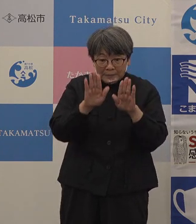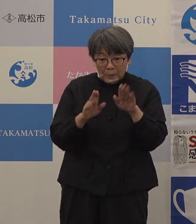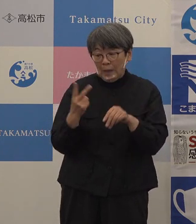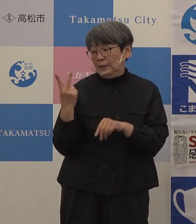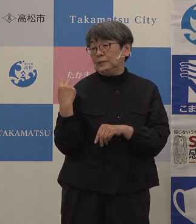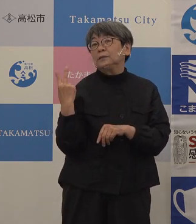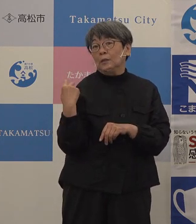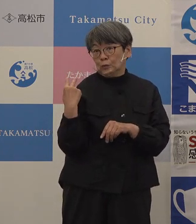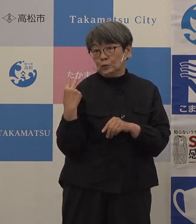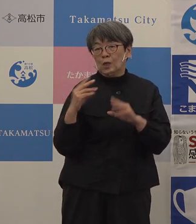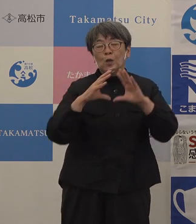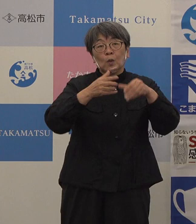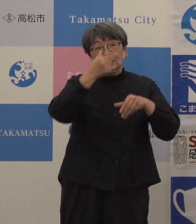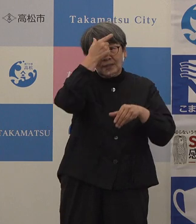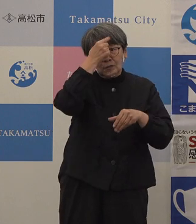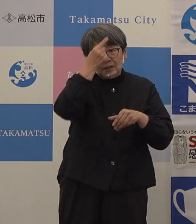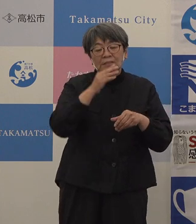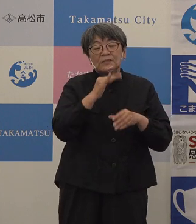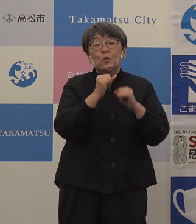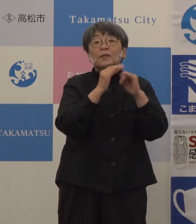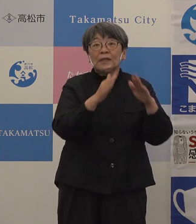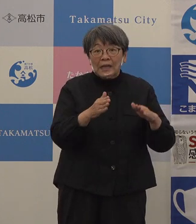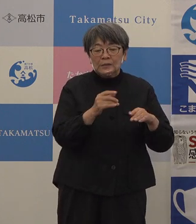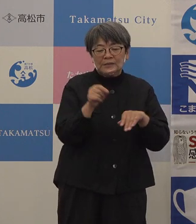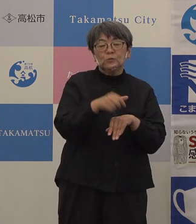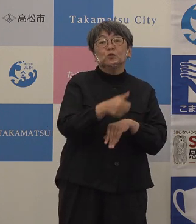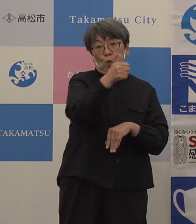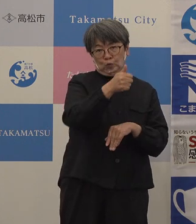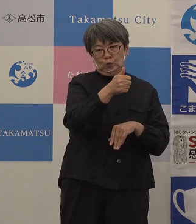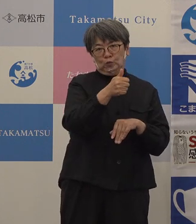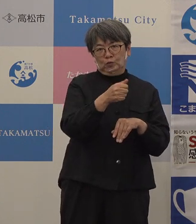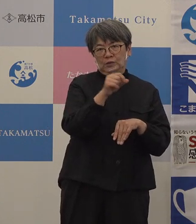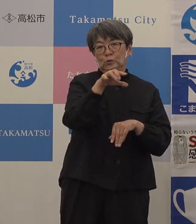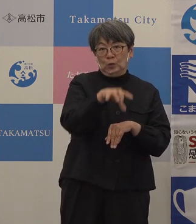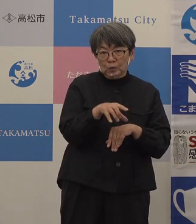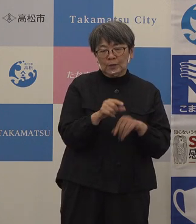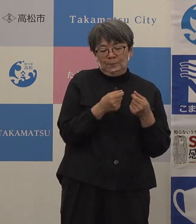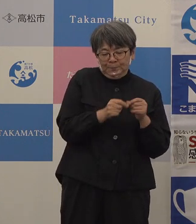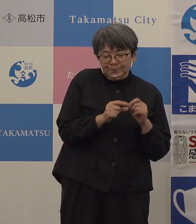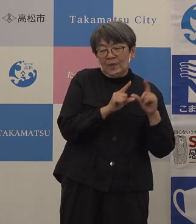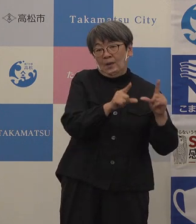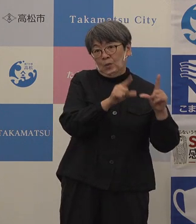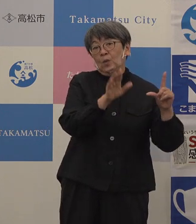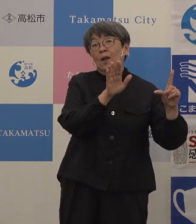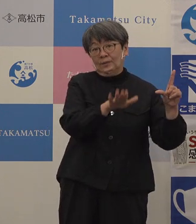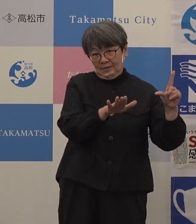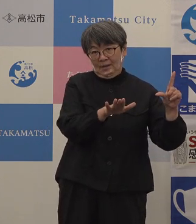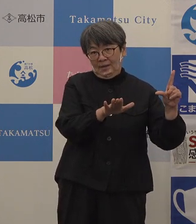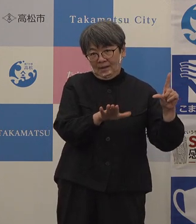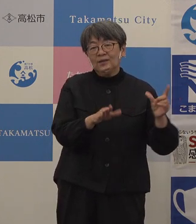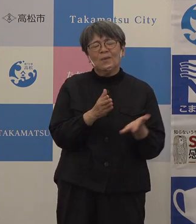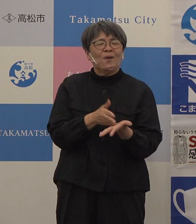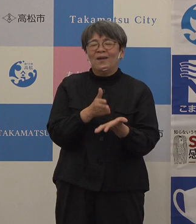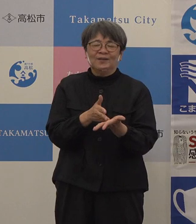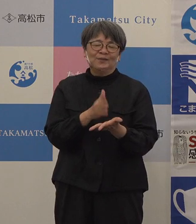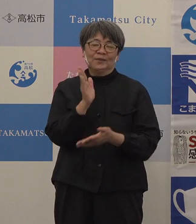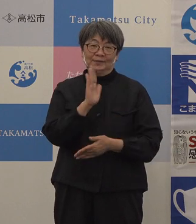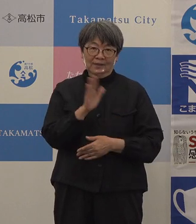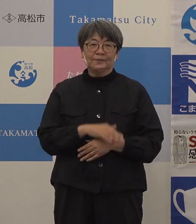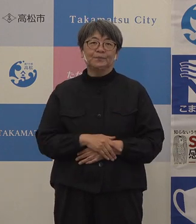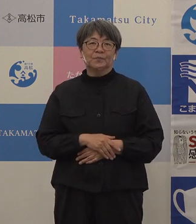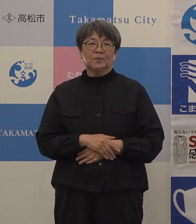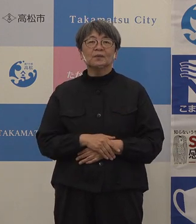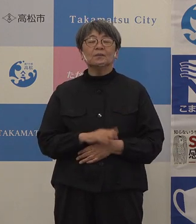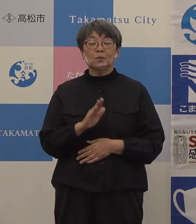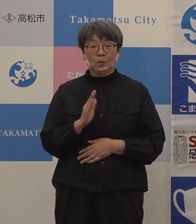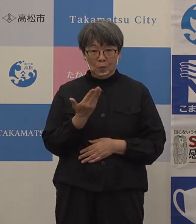日瀬戸内国際芸術祭実行委員会事務局の方から詳しく発表がございましたので、省略はさせていただいております。